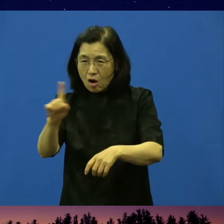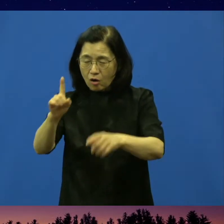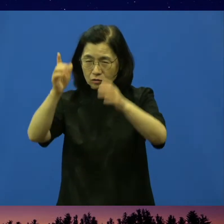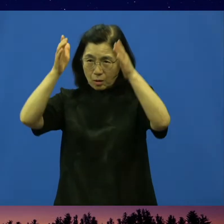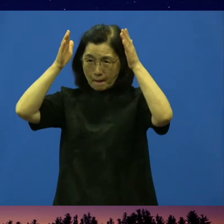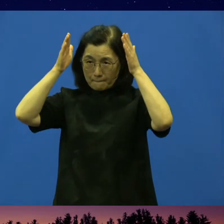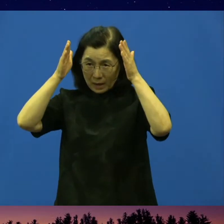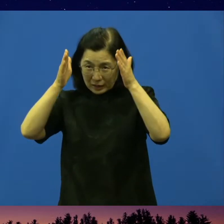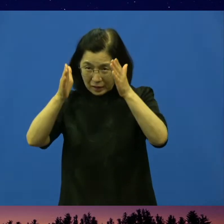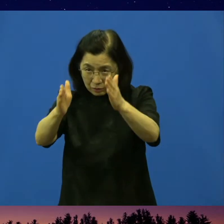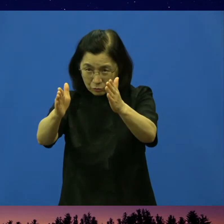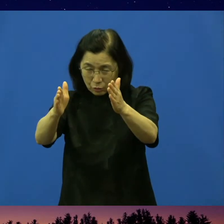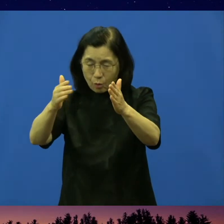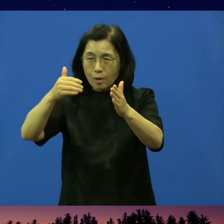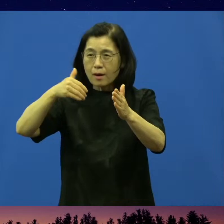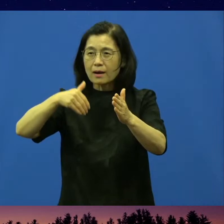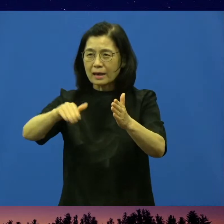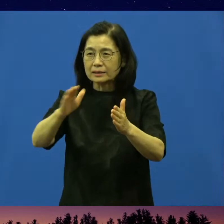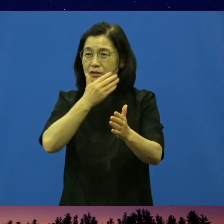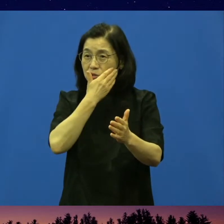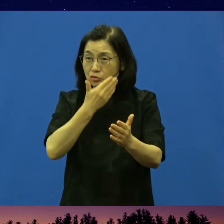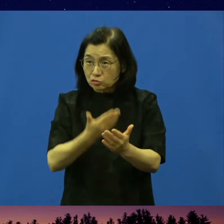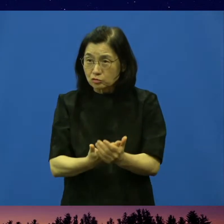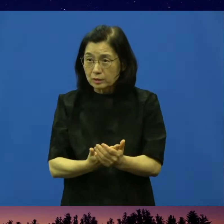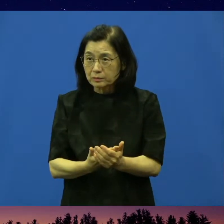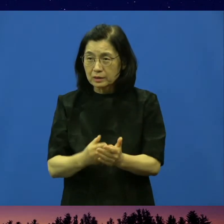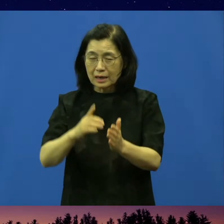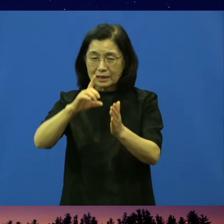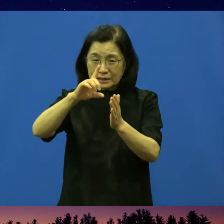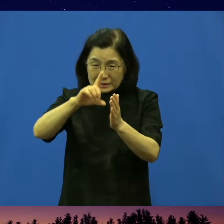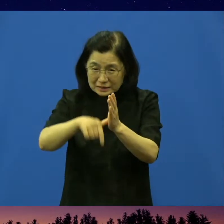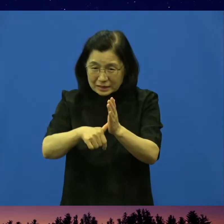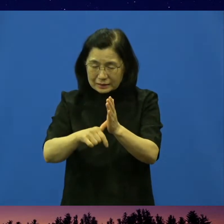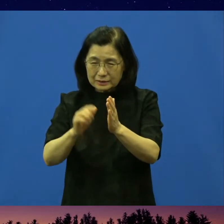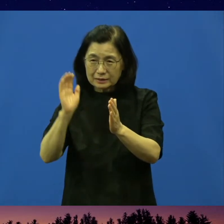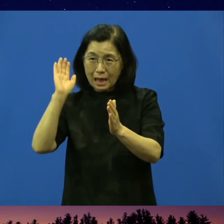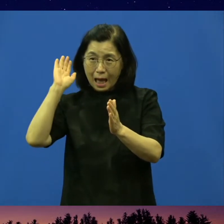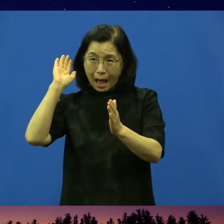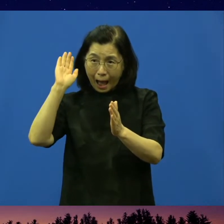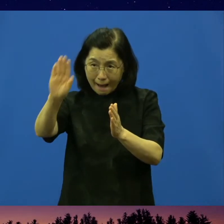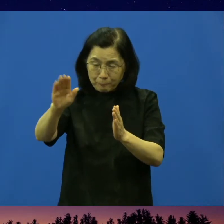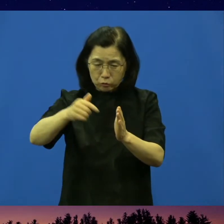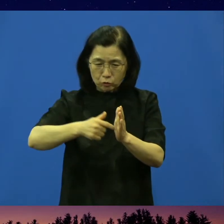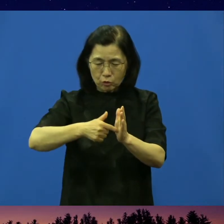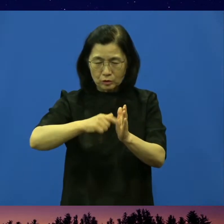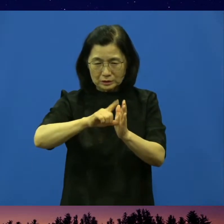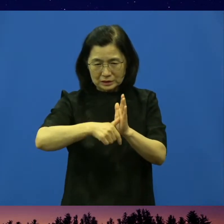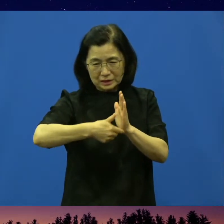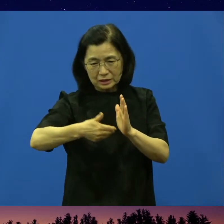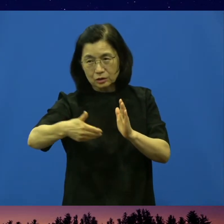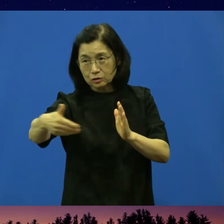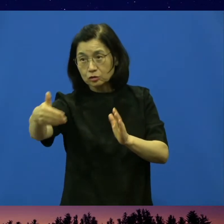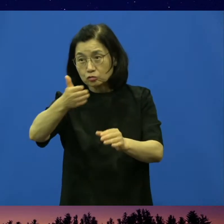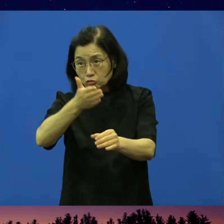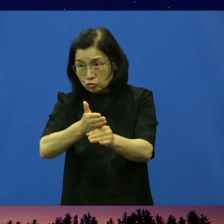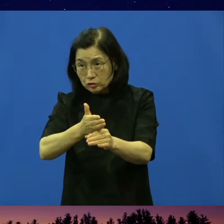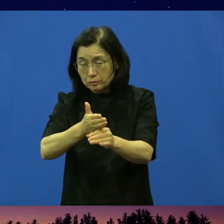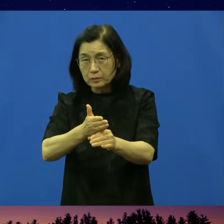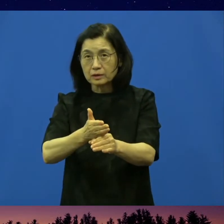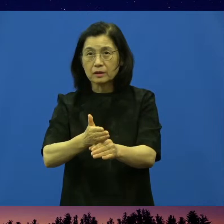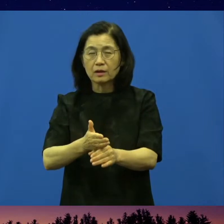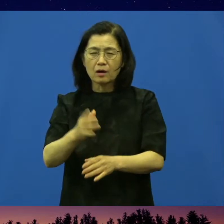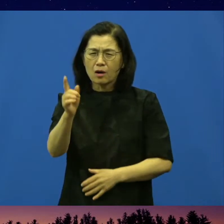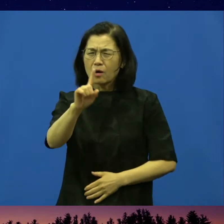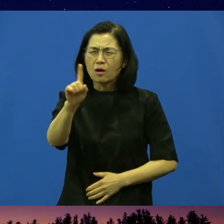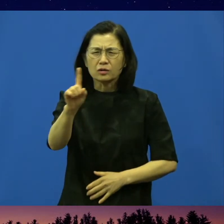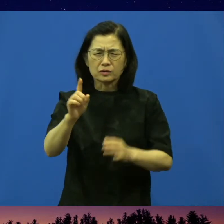겁니다. 시간은 앞으로 흘러요. 그죠? 그런데 어떤 사람은 늘